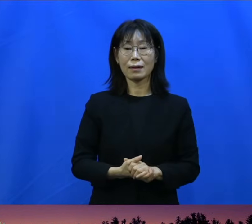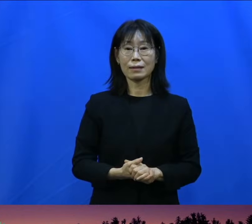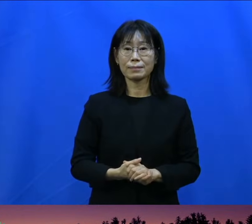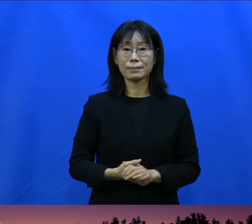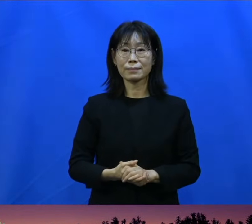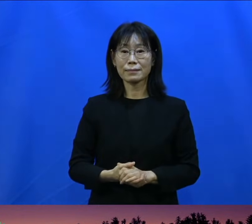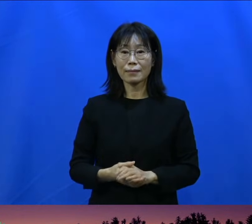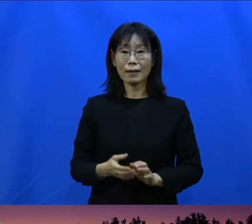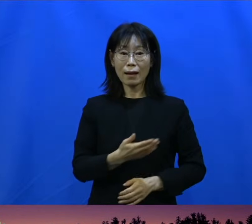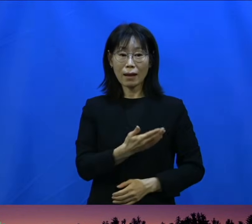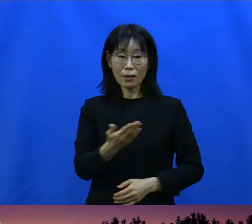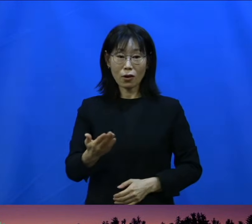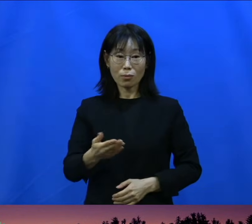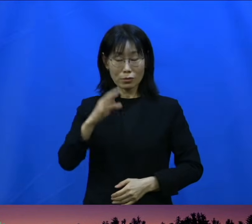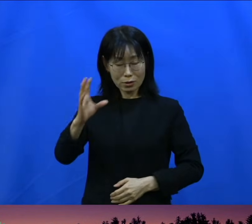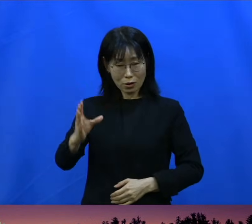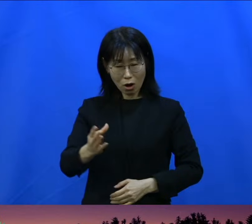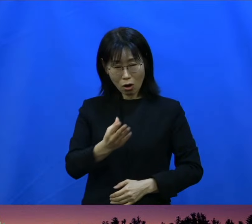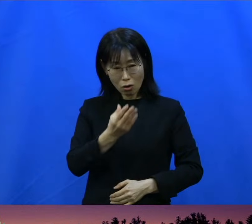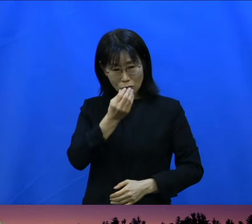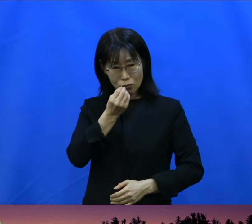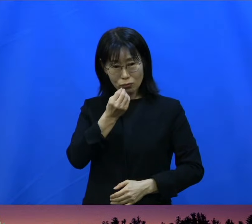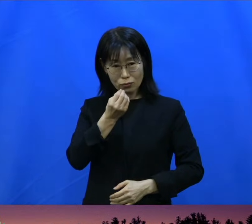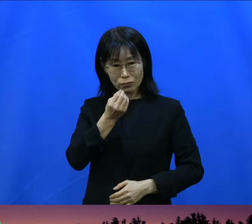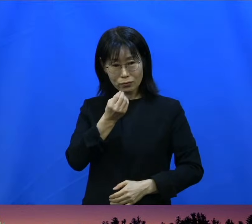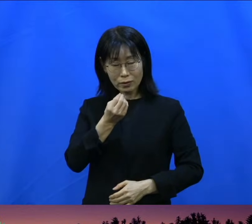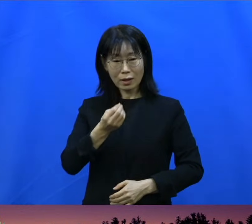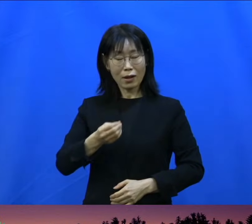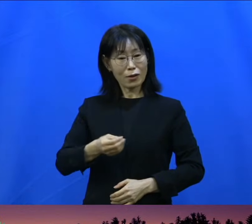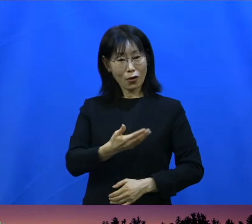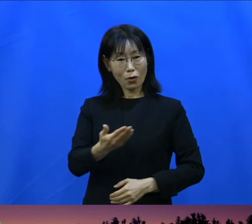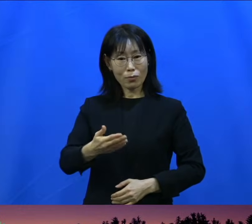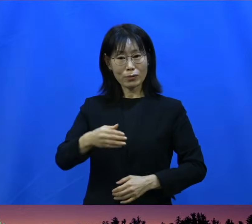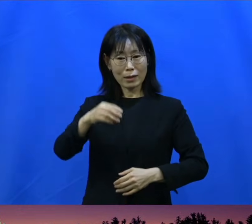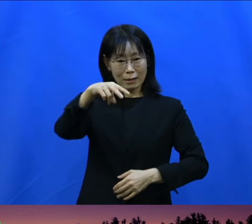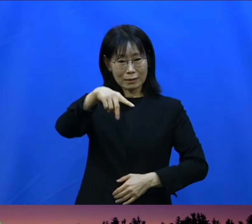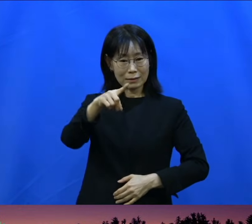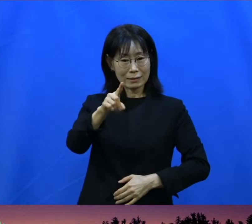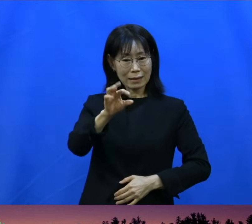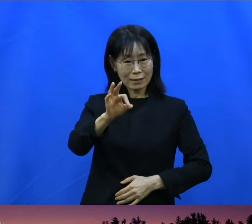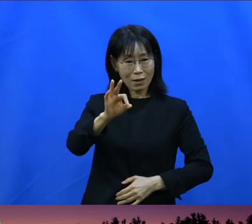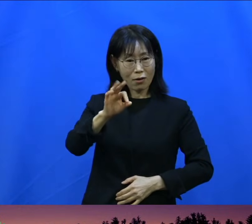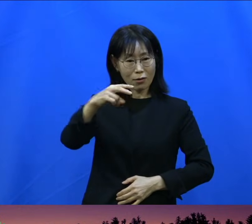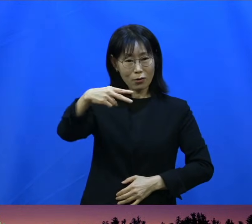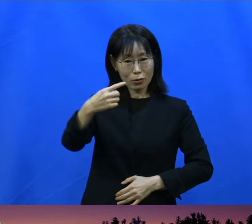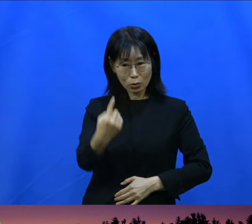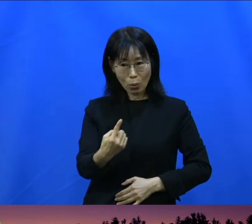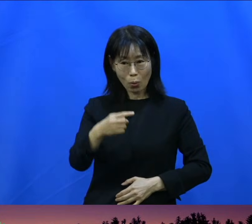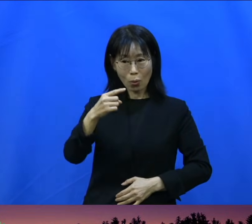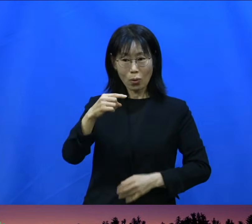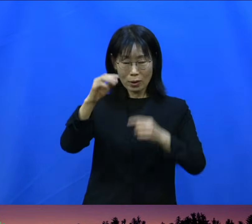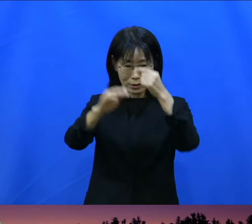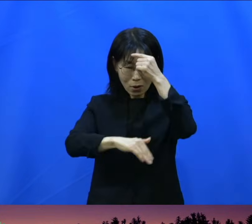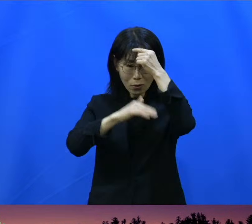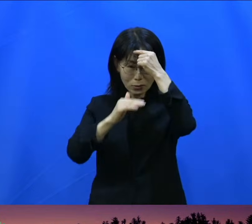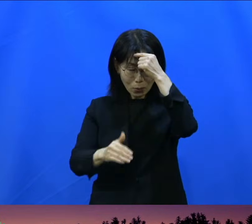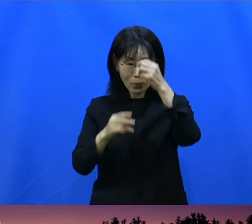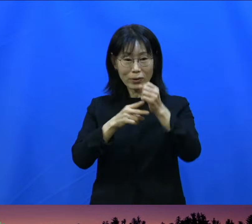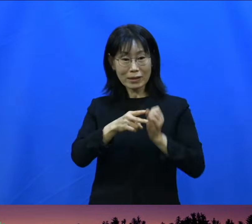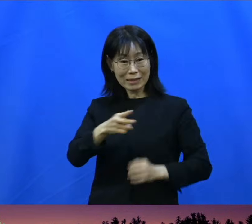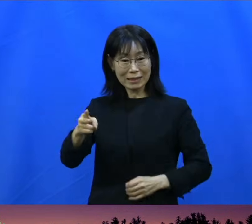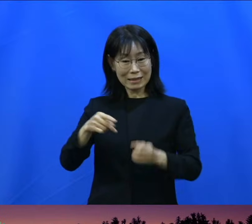우리는 그 거룩함 앞에 서야 되는 거예요. 여러분, 성도가 누구입니까? 성도라는 말이 뭐예요, 여러분? 거룩한 백성들이라는